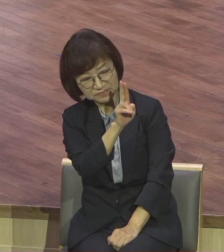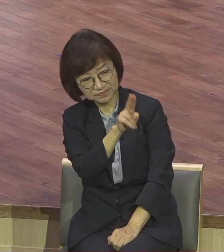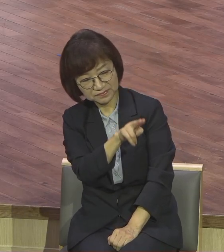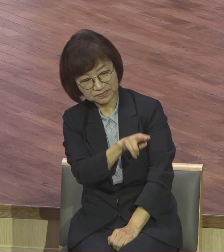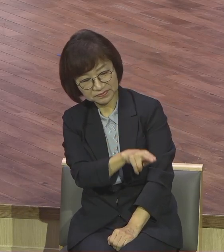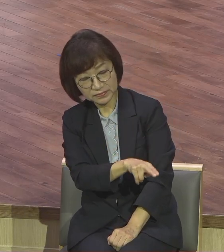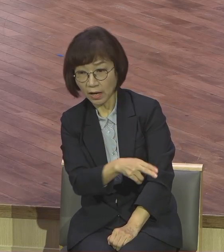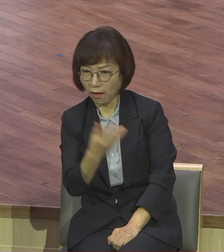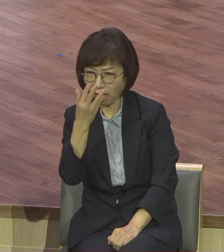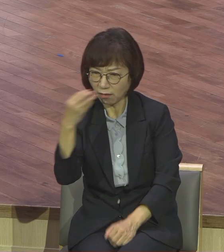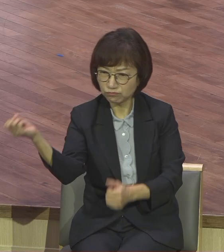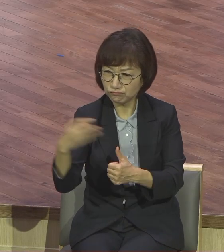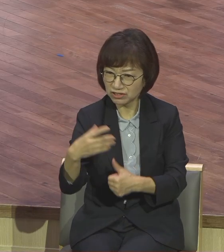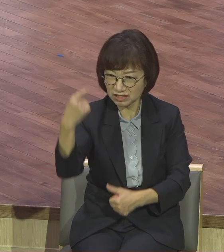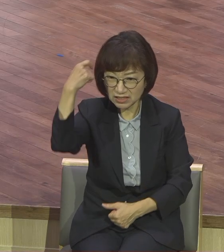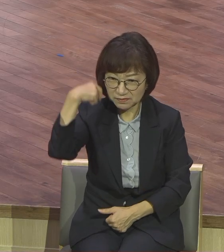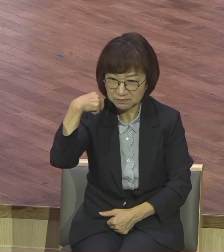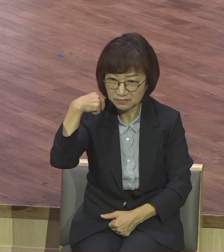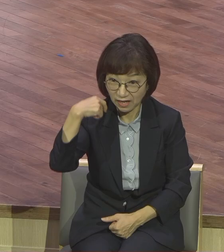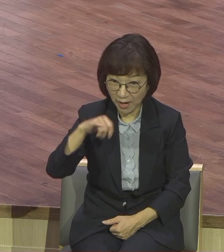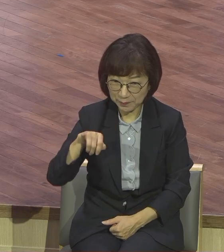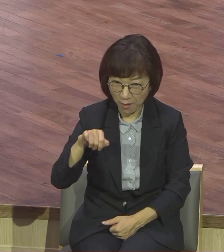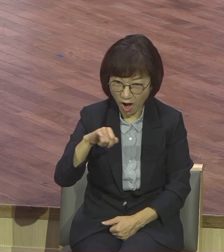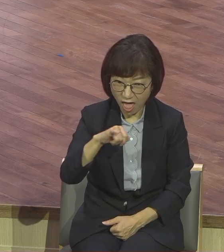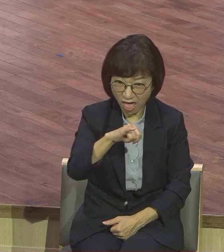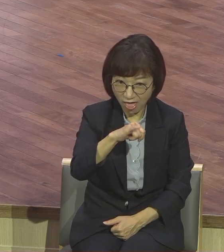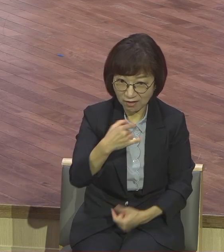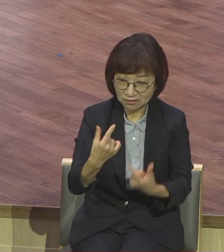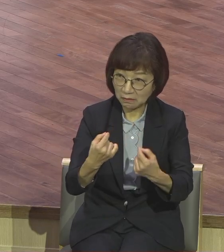뭐라고 할까요? 똥맞이 벌레 보는 것처럼.